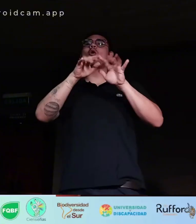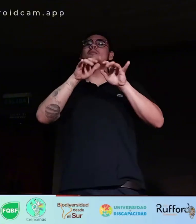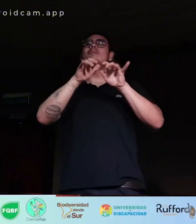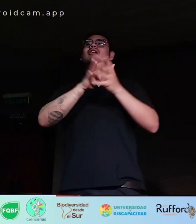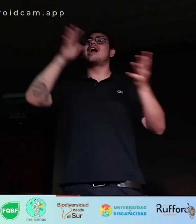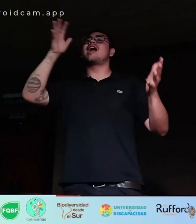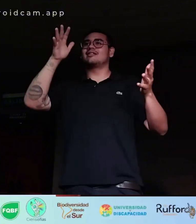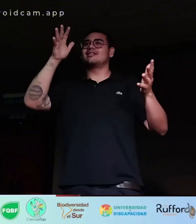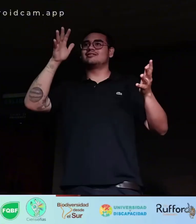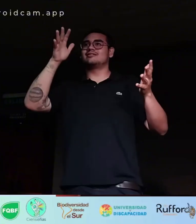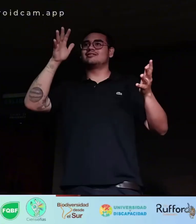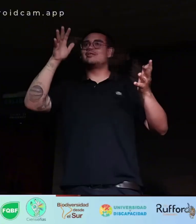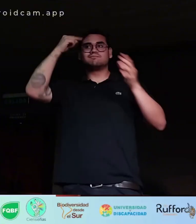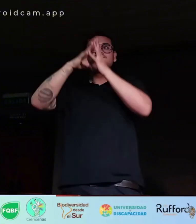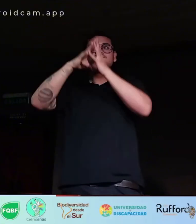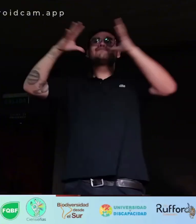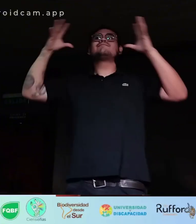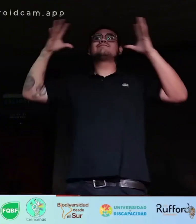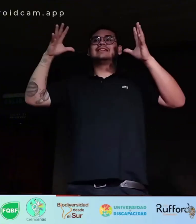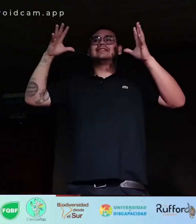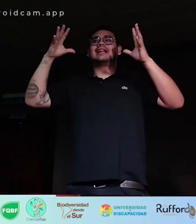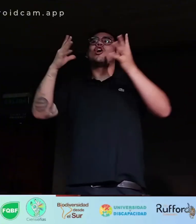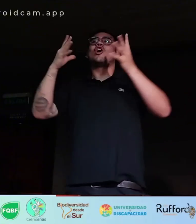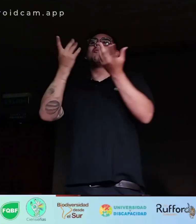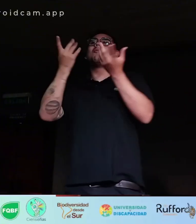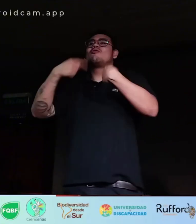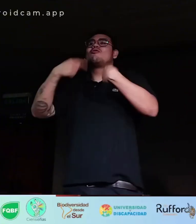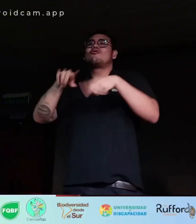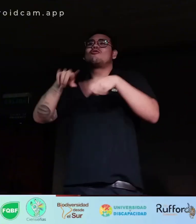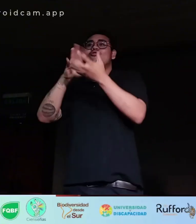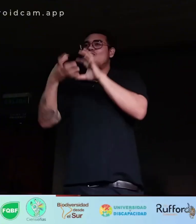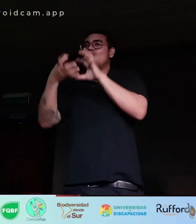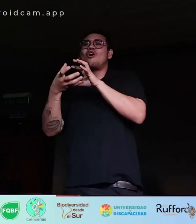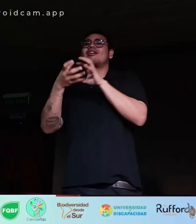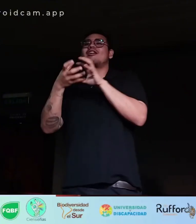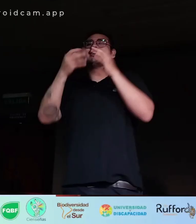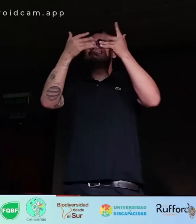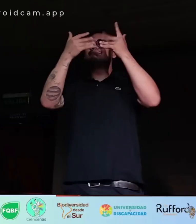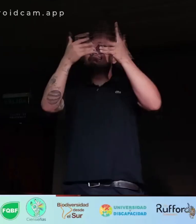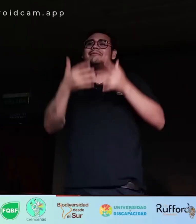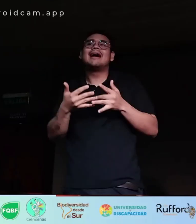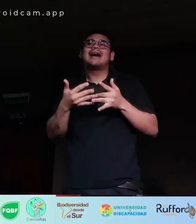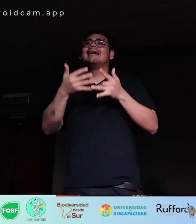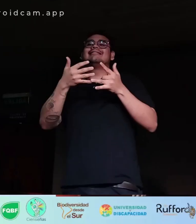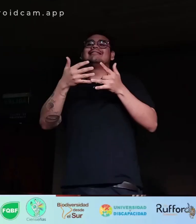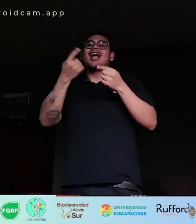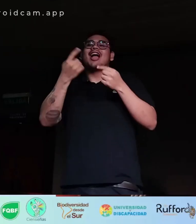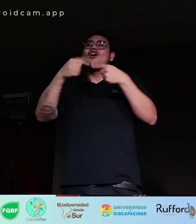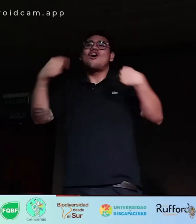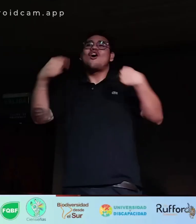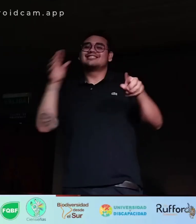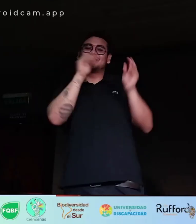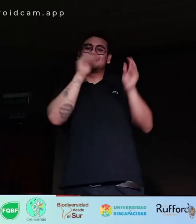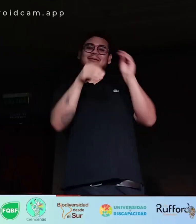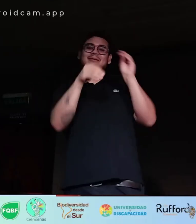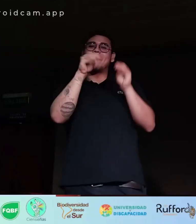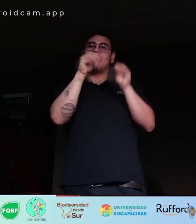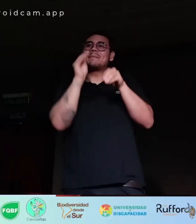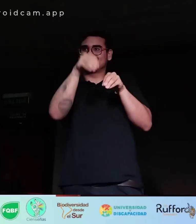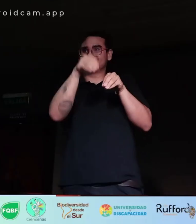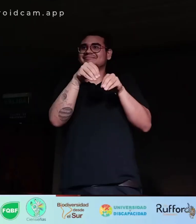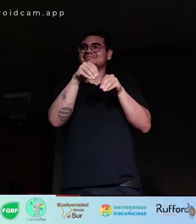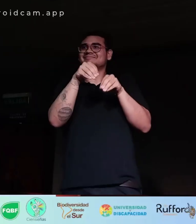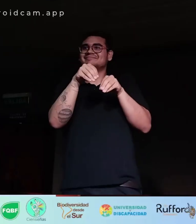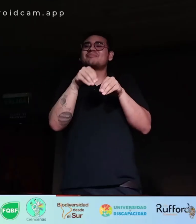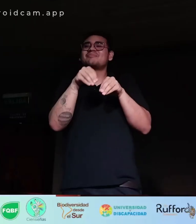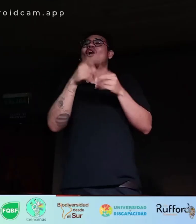eh, modelos, modelos matemáticos, cosas así, puedo decir. Bueno, programas